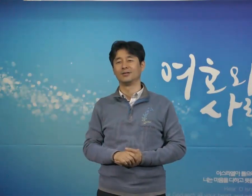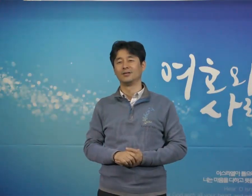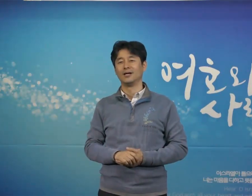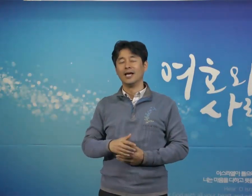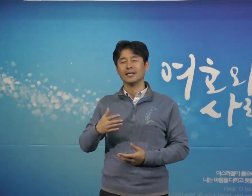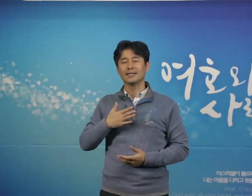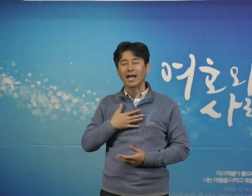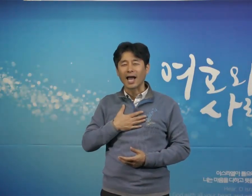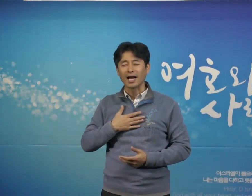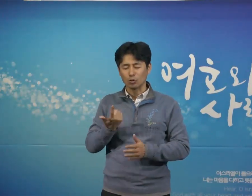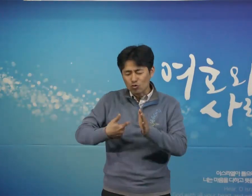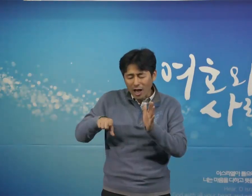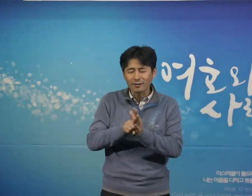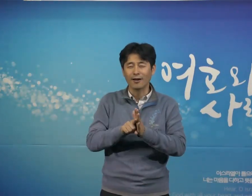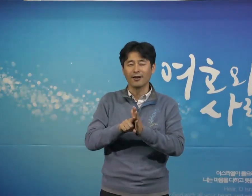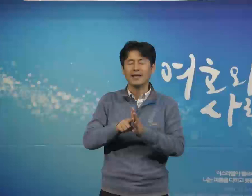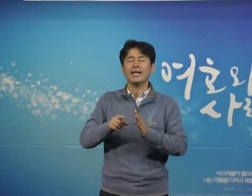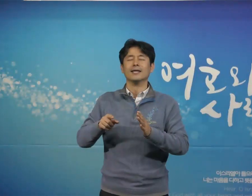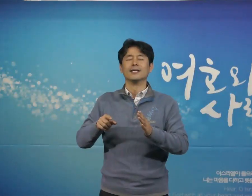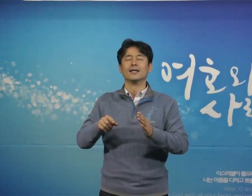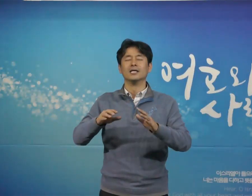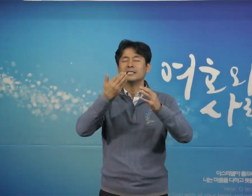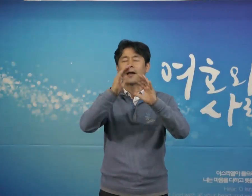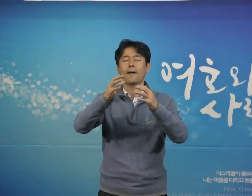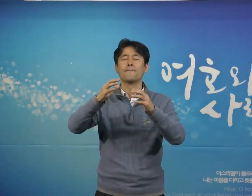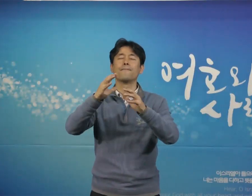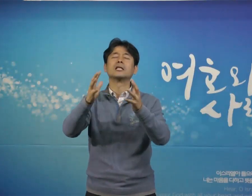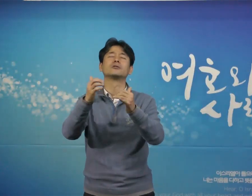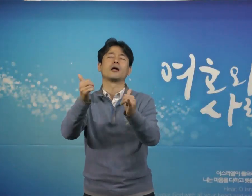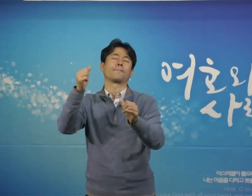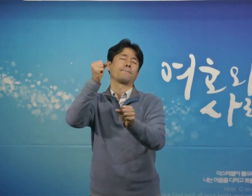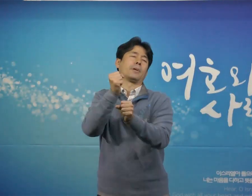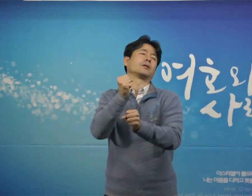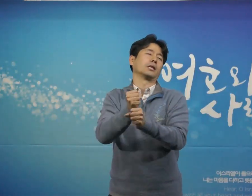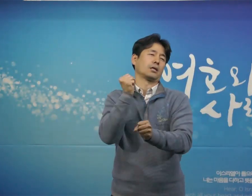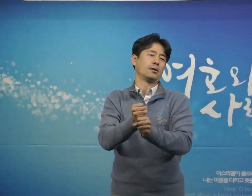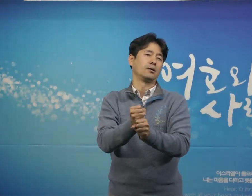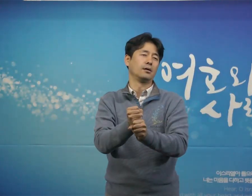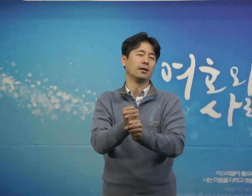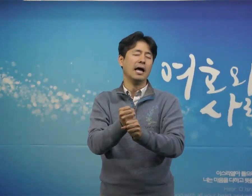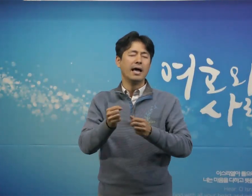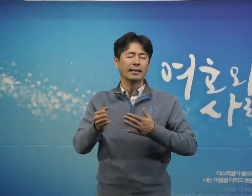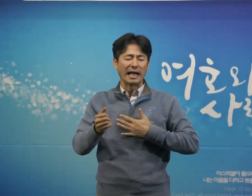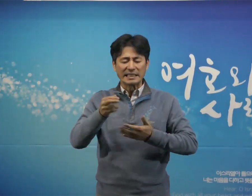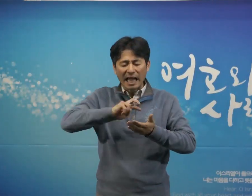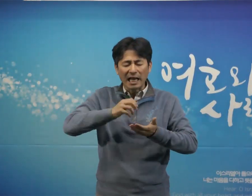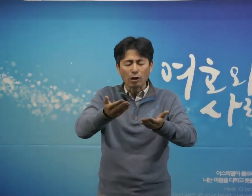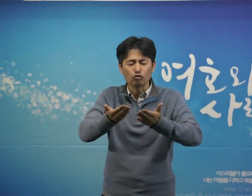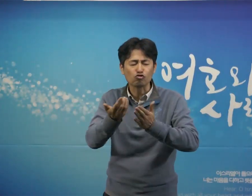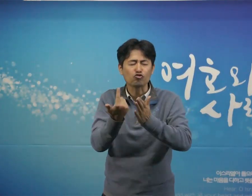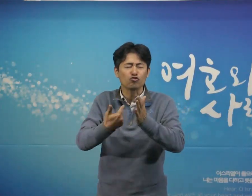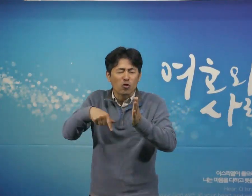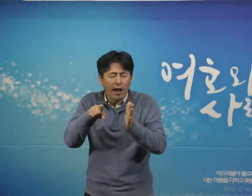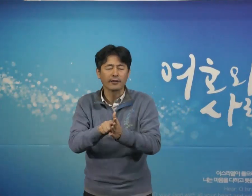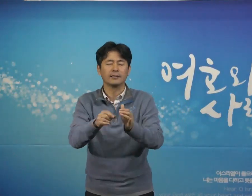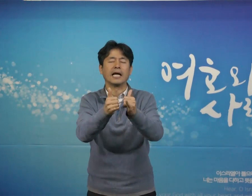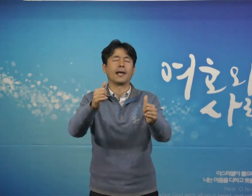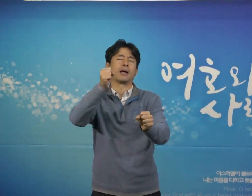말씀하고 계십니다. 나를 위하여 이 백성을 만들었습니다. 나를